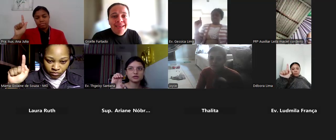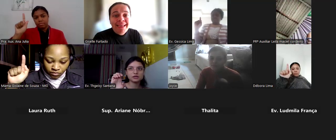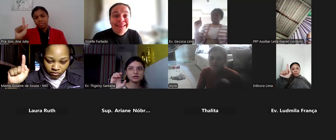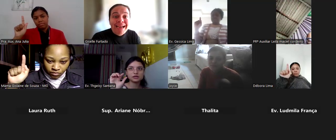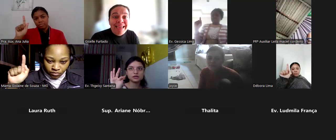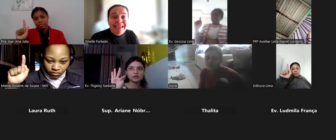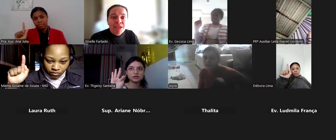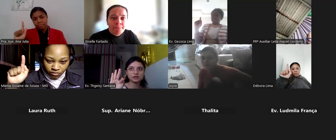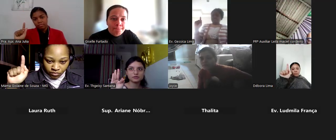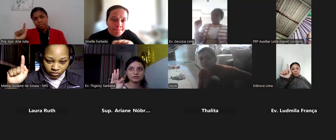Letra I.